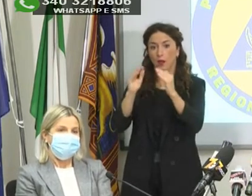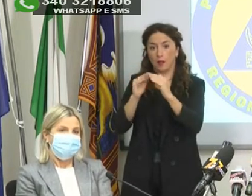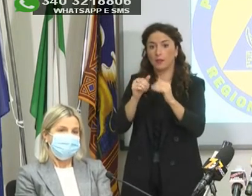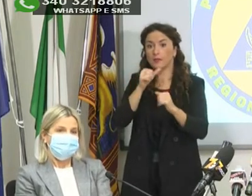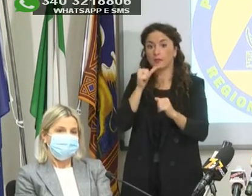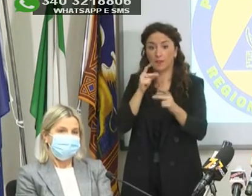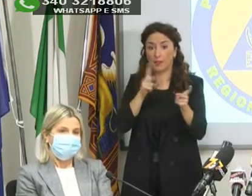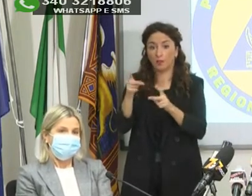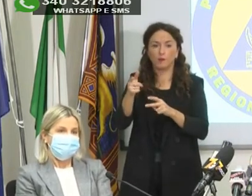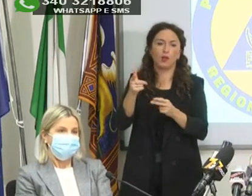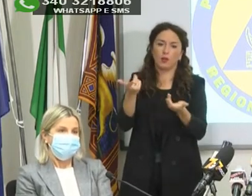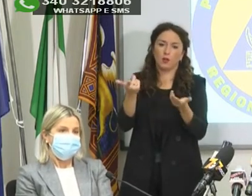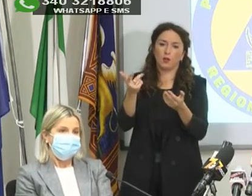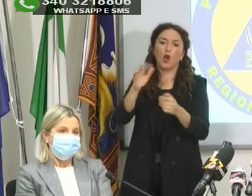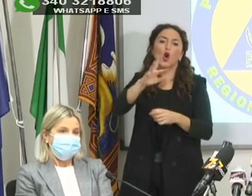magari di un ricovero.